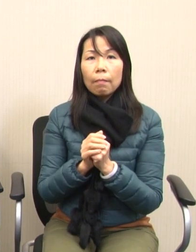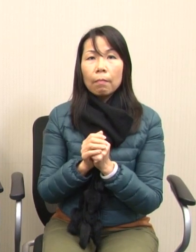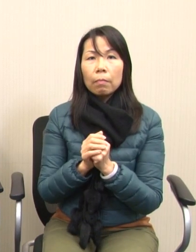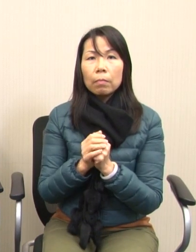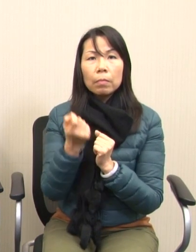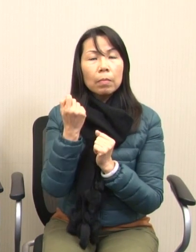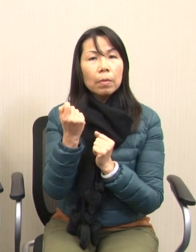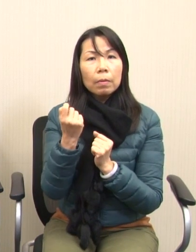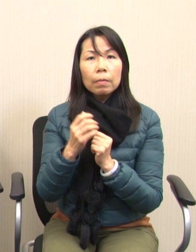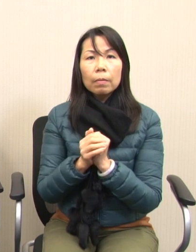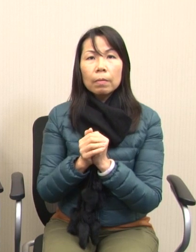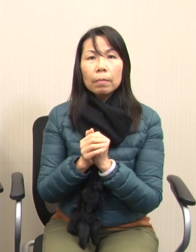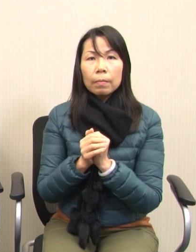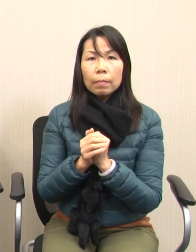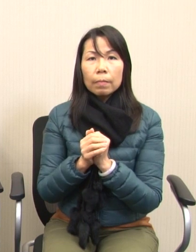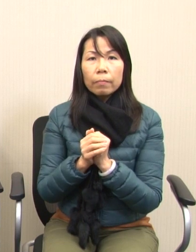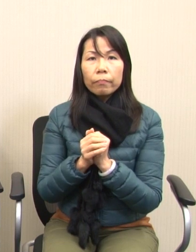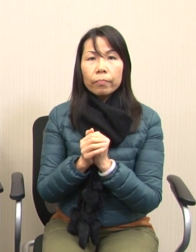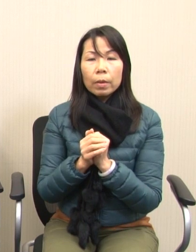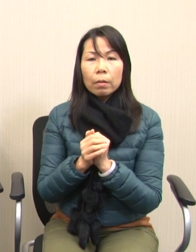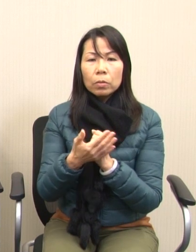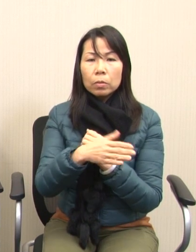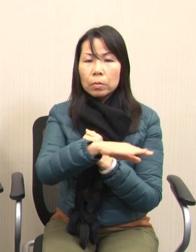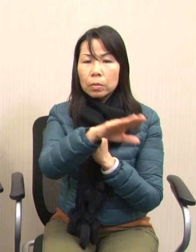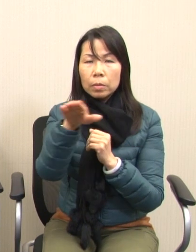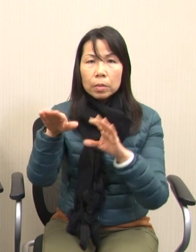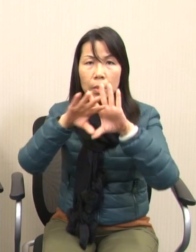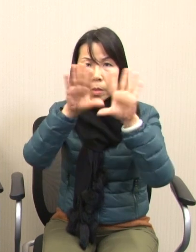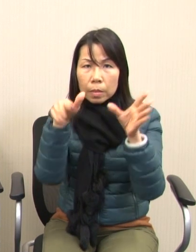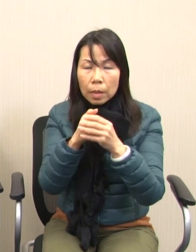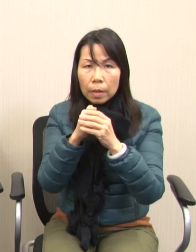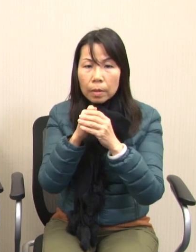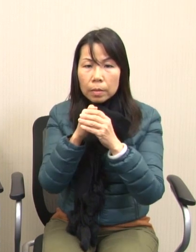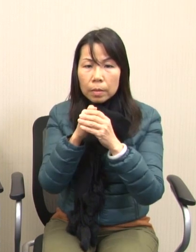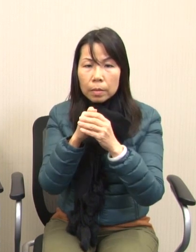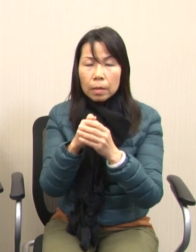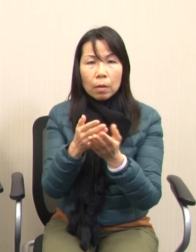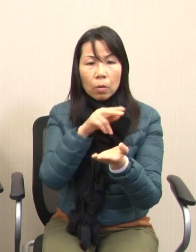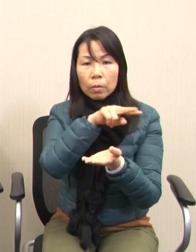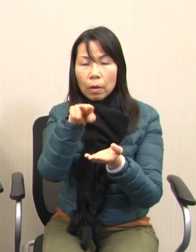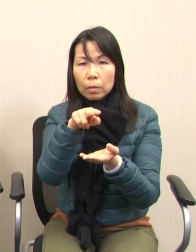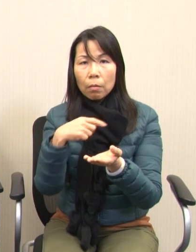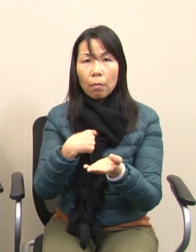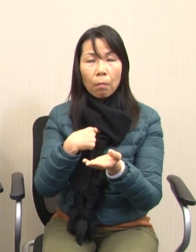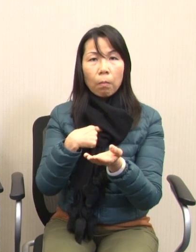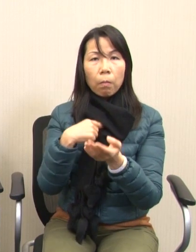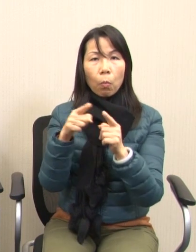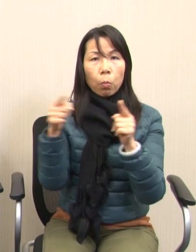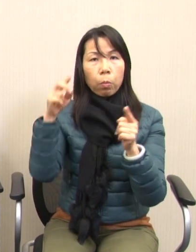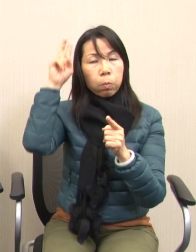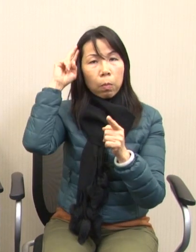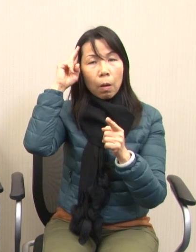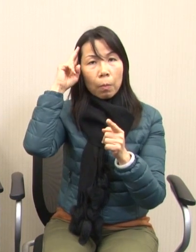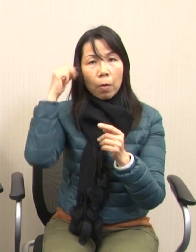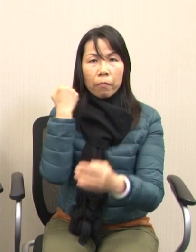其實很簡單，件事放在這裡，我叫常務，我第一樣最反對